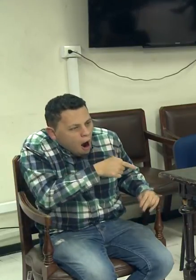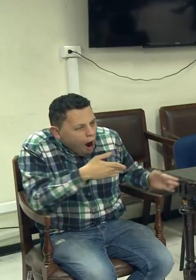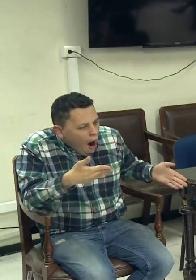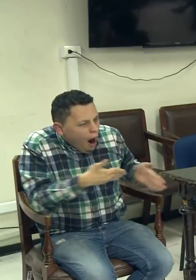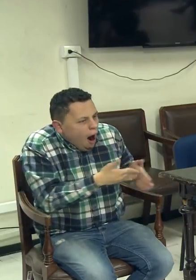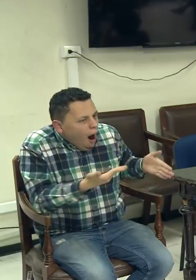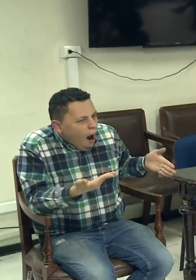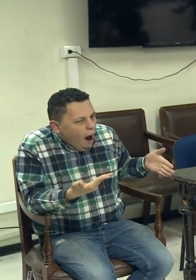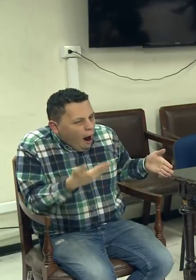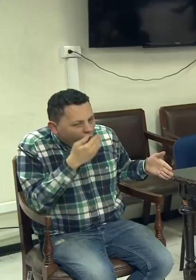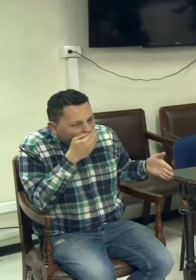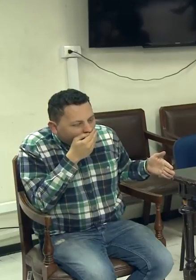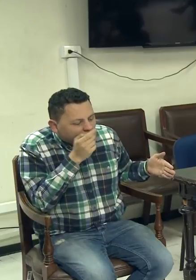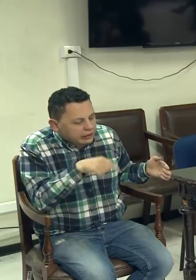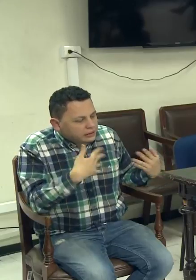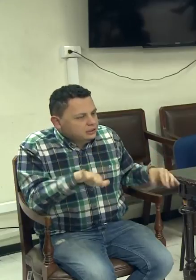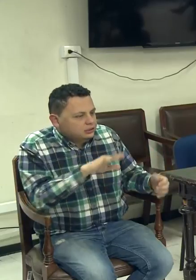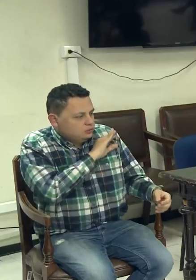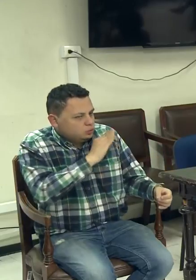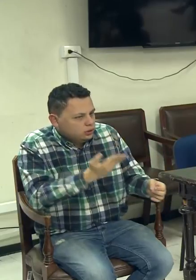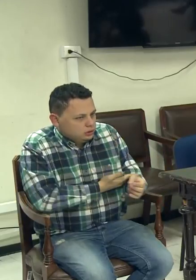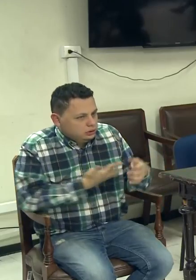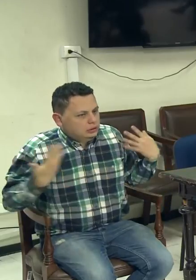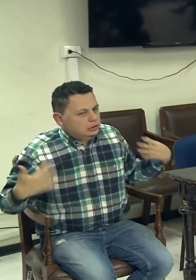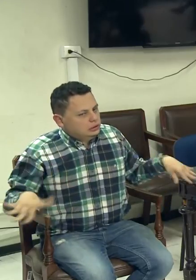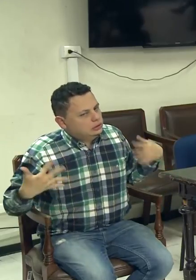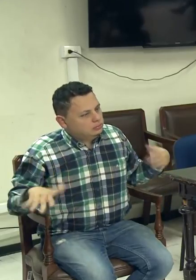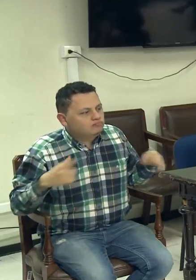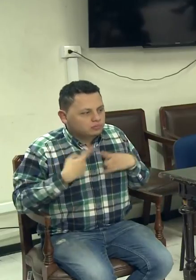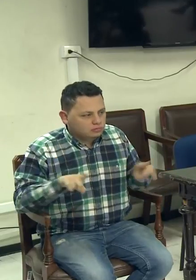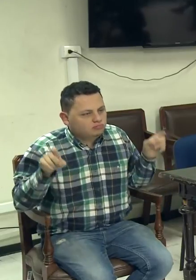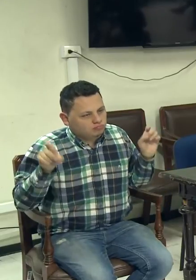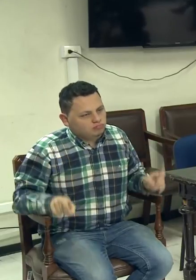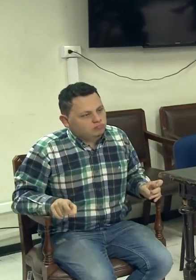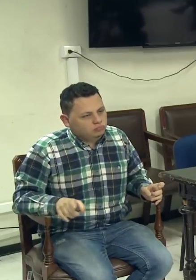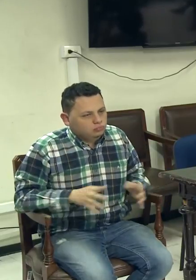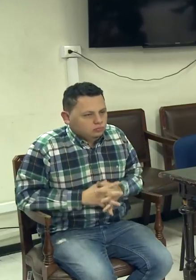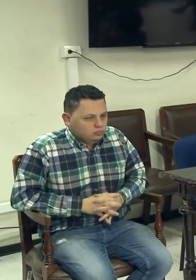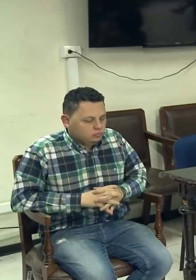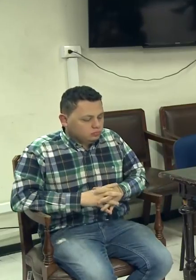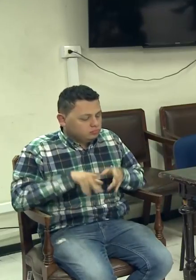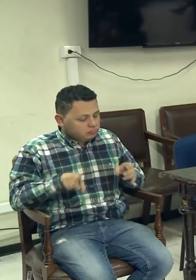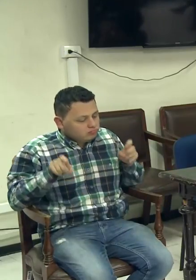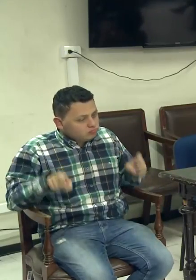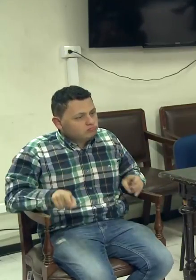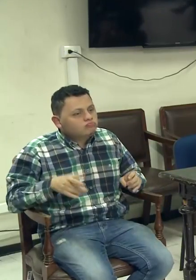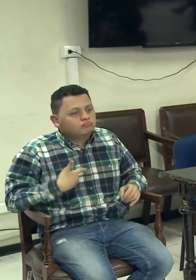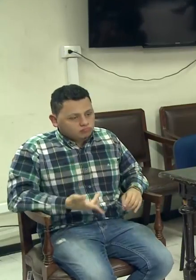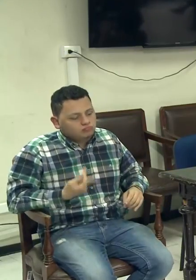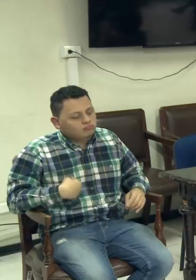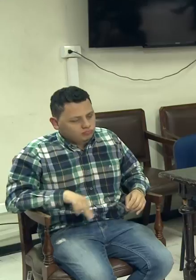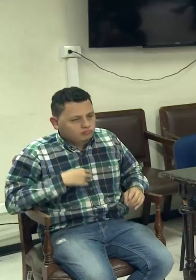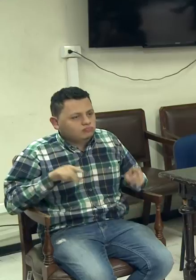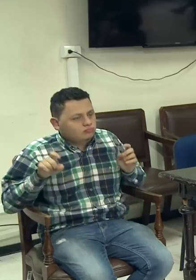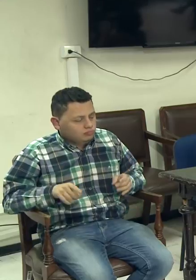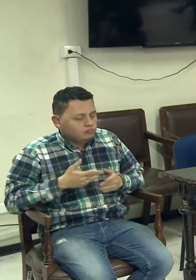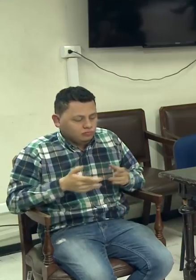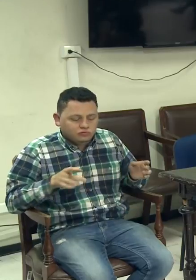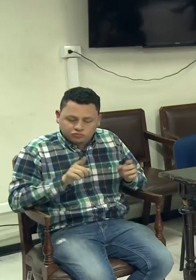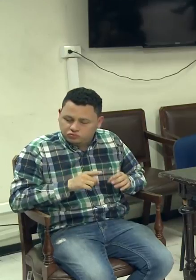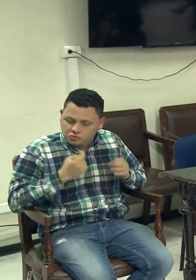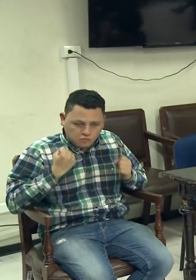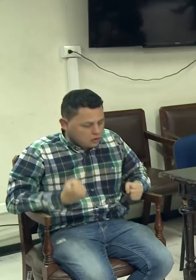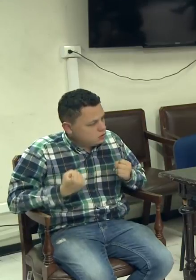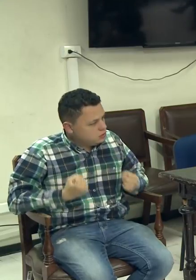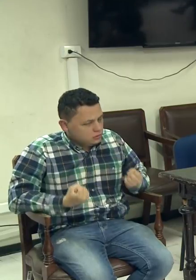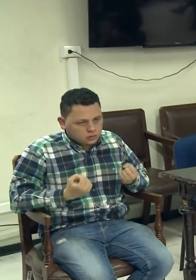Es muy, muy fuerte, pero necesitamos hacerlo y necesitamos, esto es muy fuerte